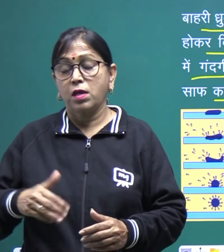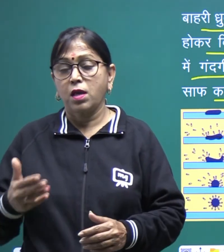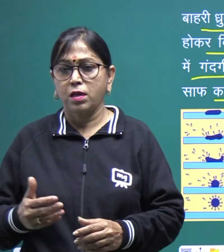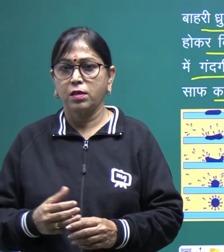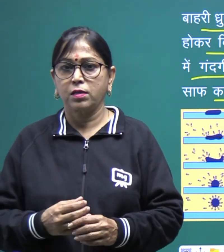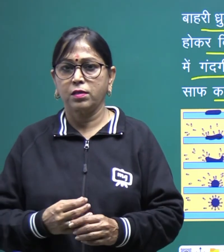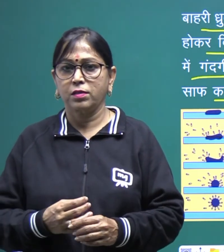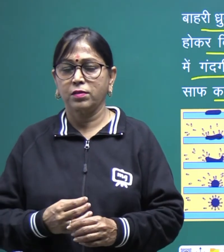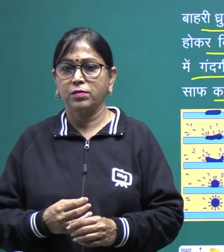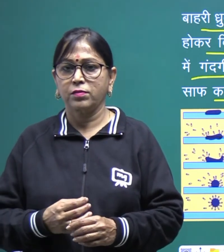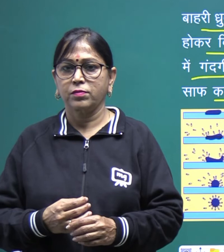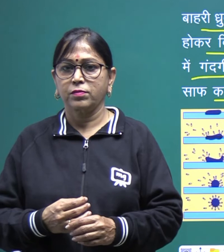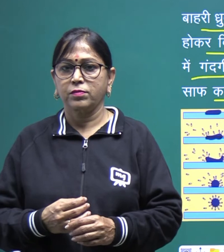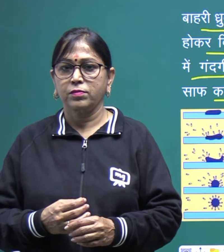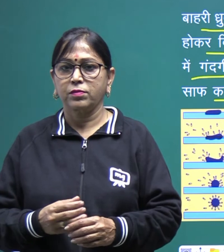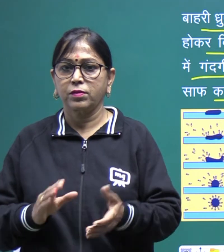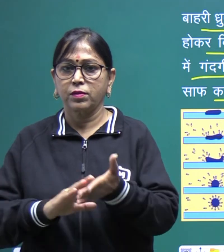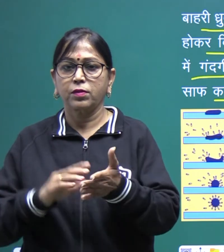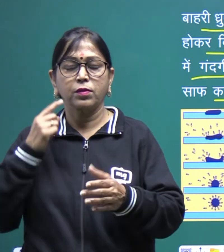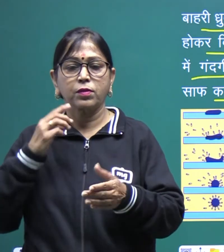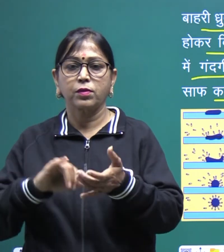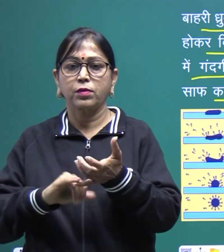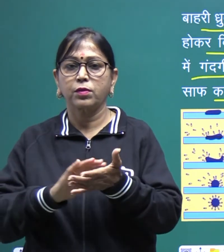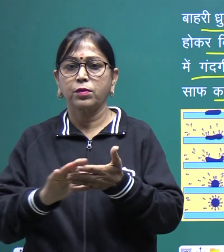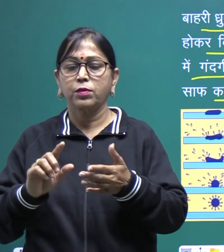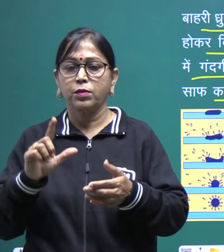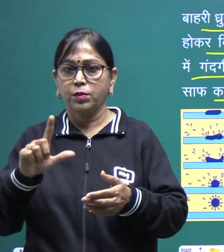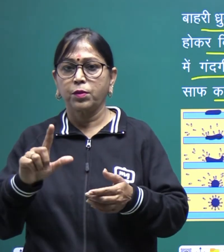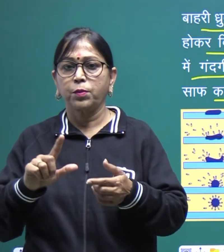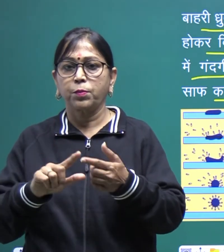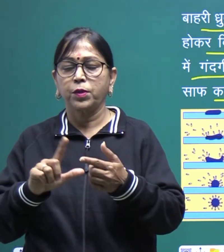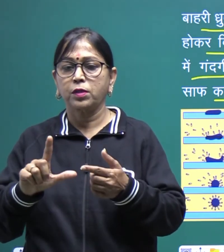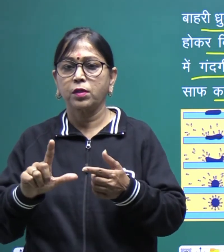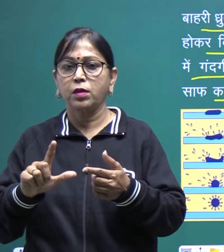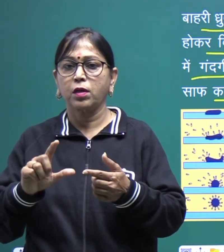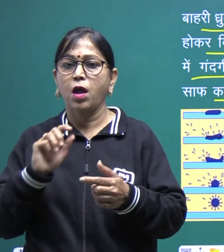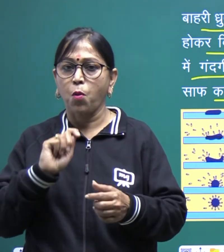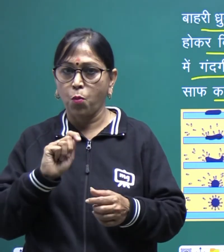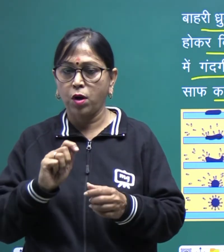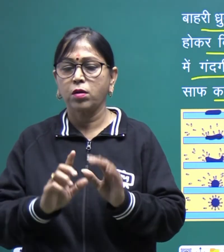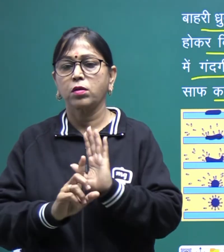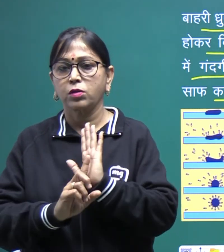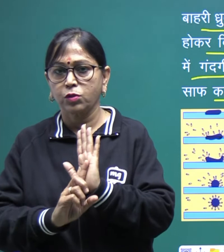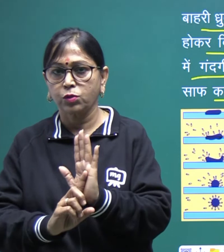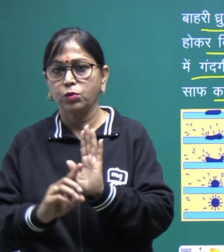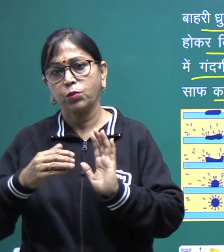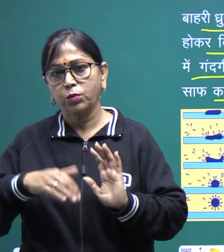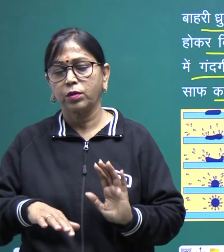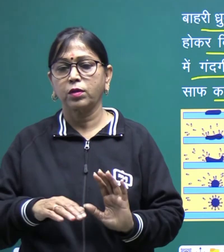यानी मिशेल की क्रियाविधि दर्शाई गई है।